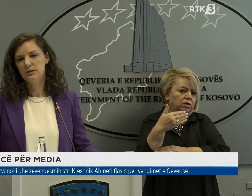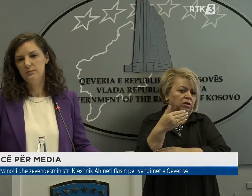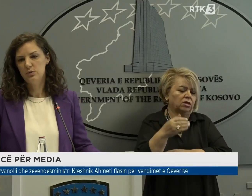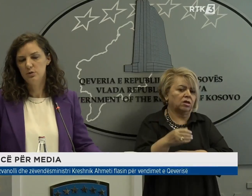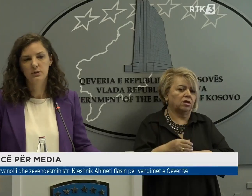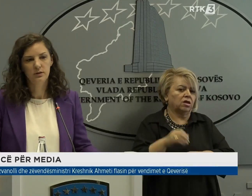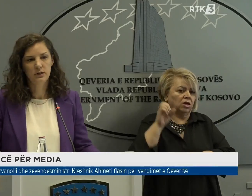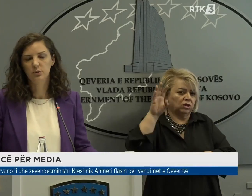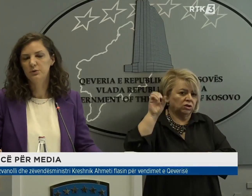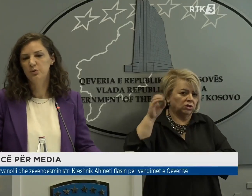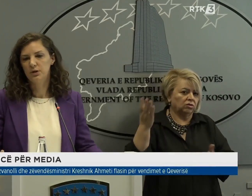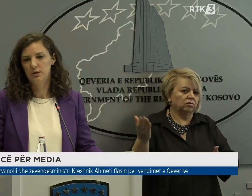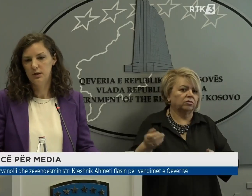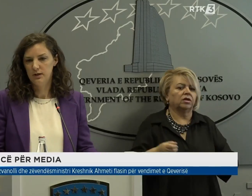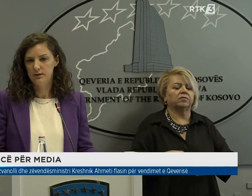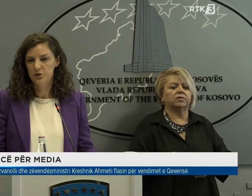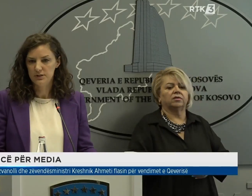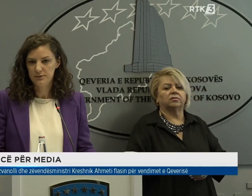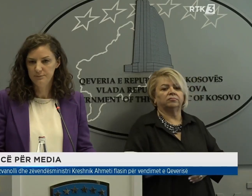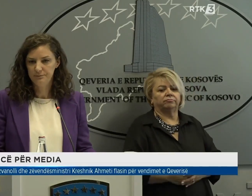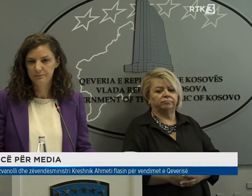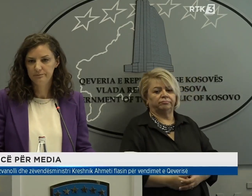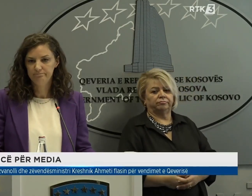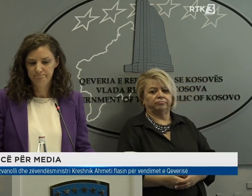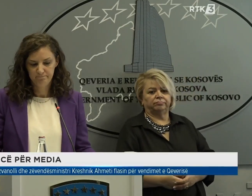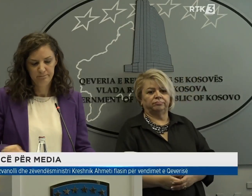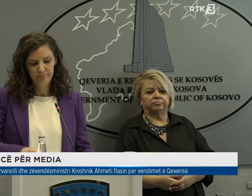edhe të transmisionit, edhe regulatorin e energjisë.